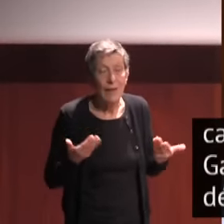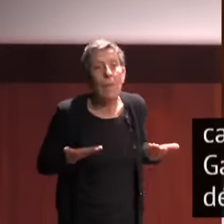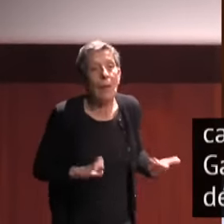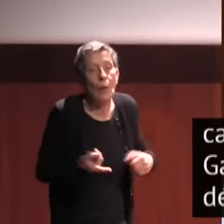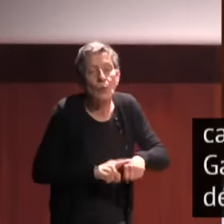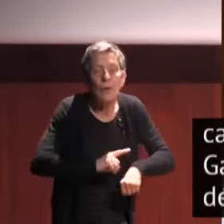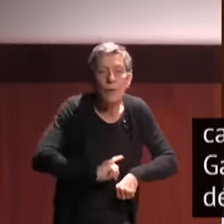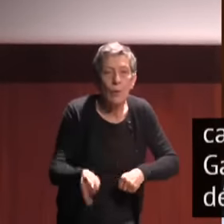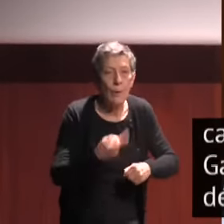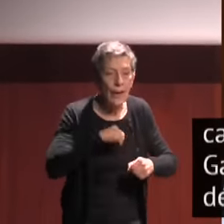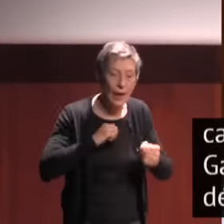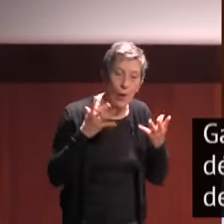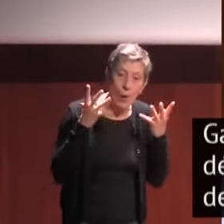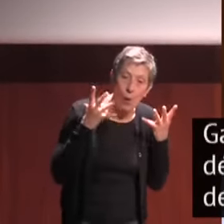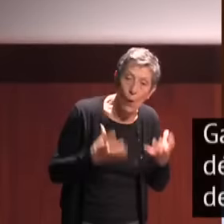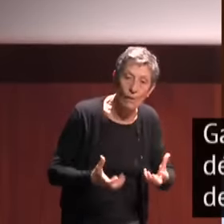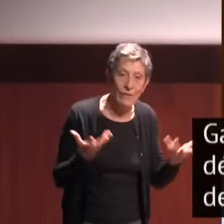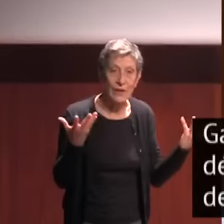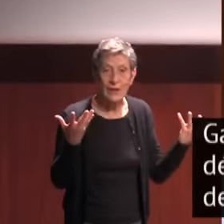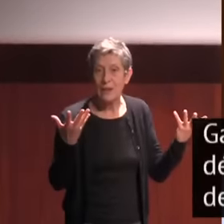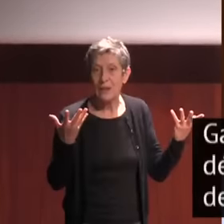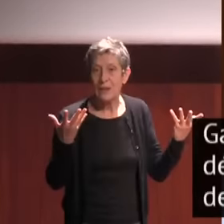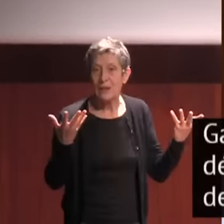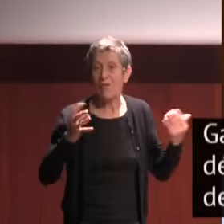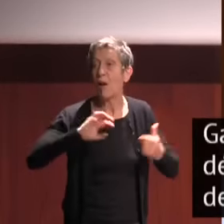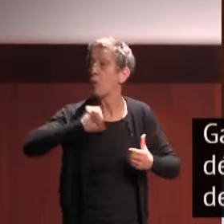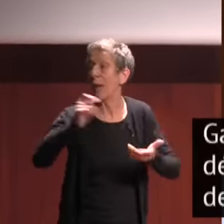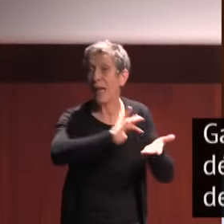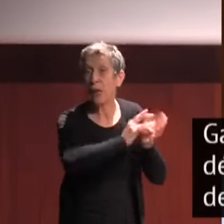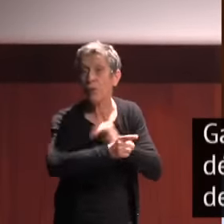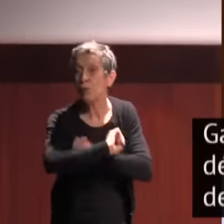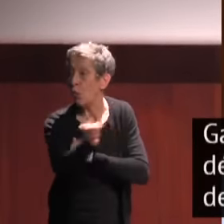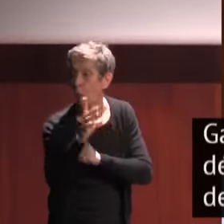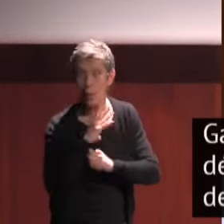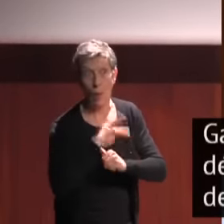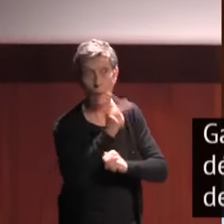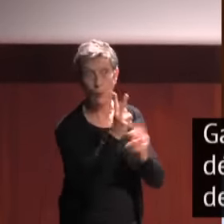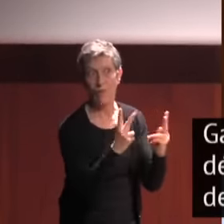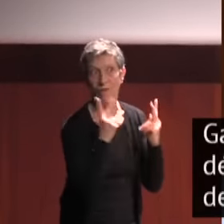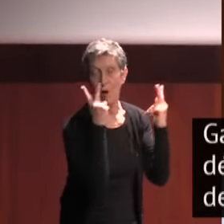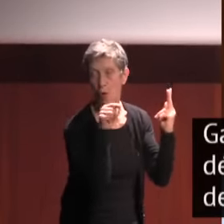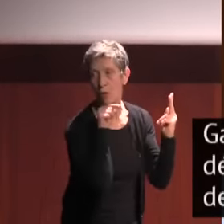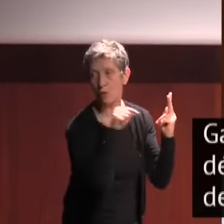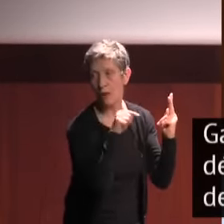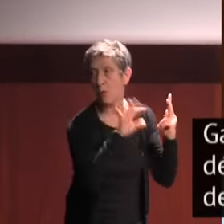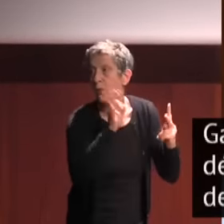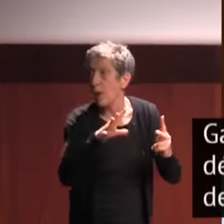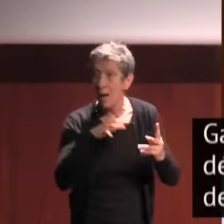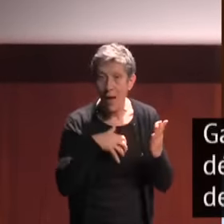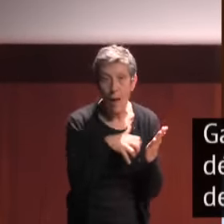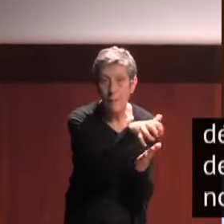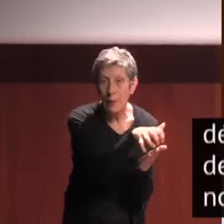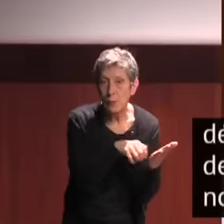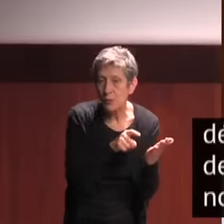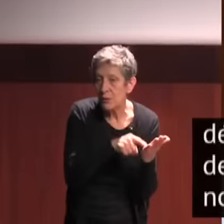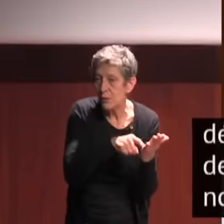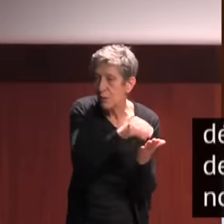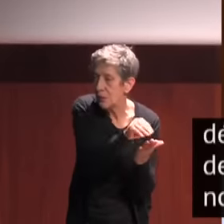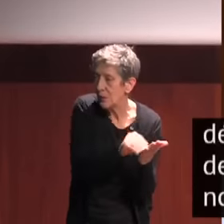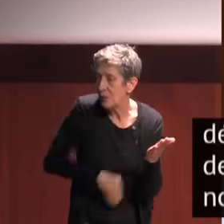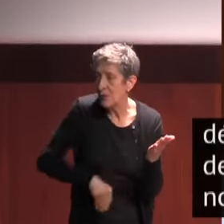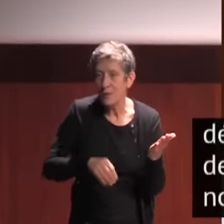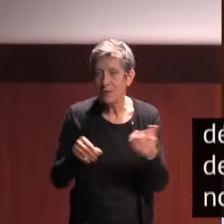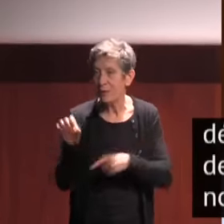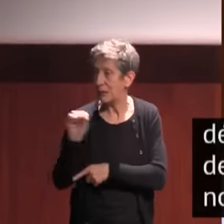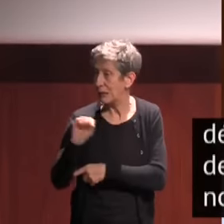faire une numérisation de masse, mais en tout cas de numériser nos ouvrages les plus précieux. On a des manuscrits de l'abbé Sicard qui sont à numériser, entre guillemets, de